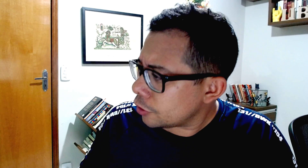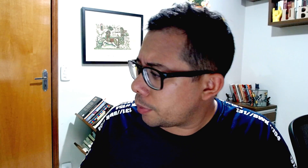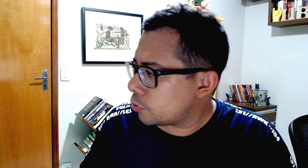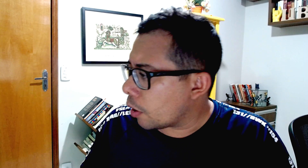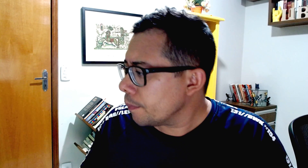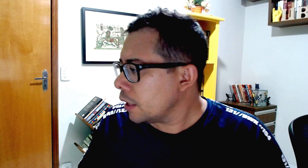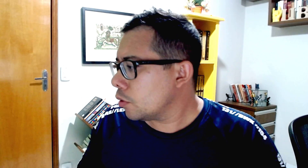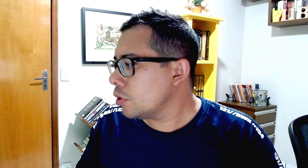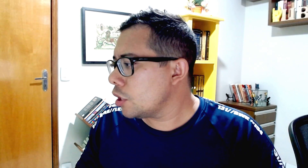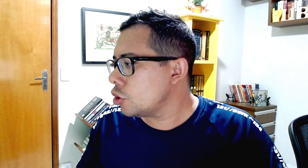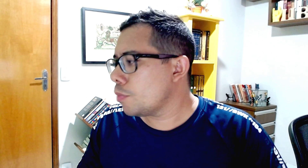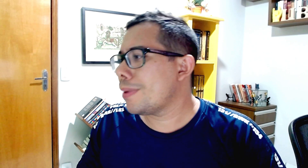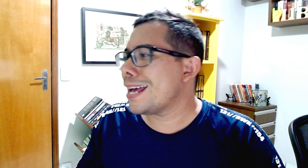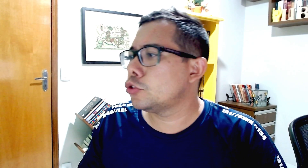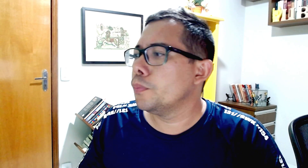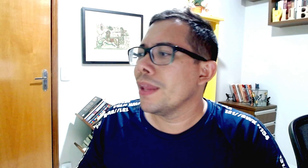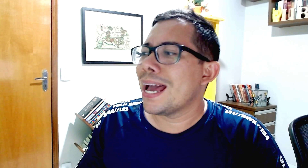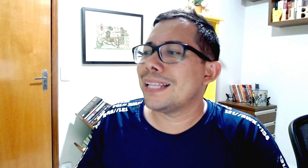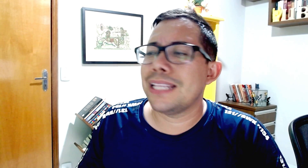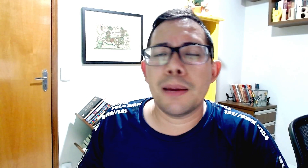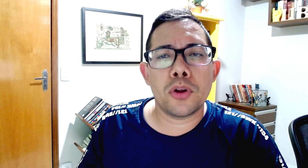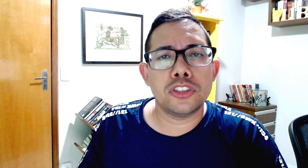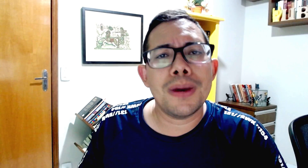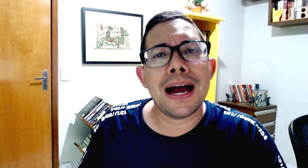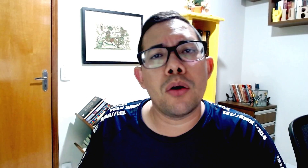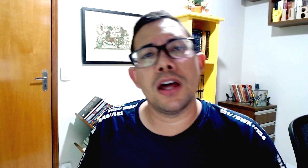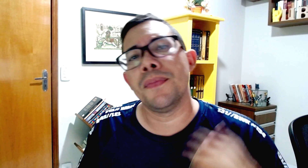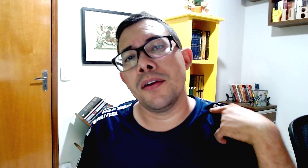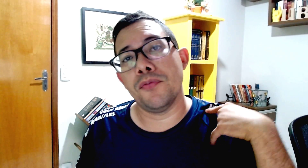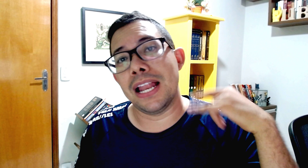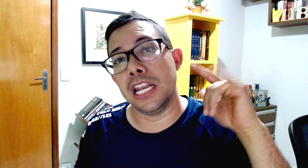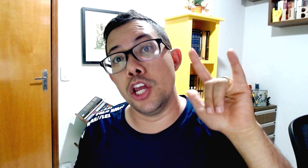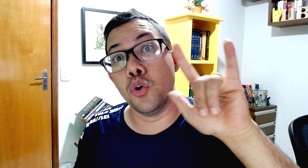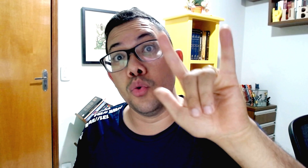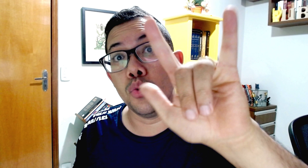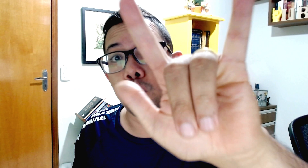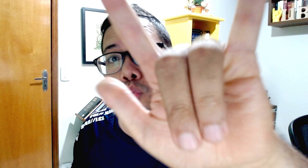certo, pessoal? Então, um grandíssimo abraço, até a próxima aula. Valeu!